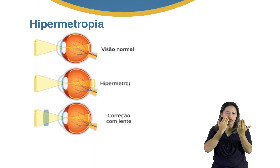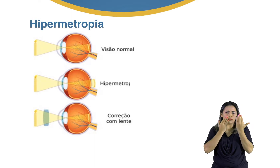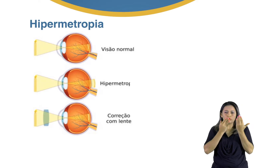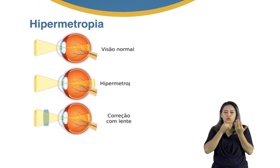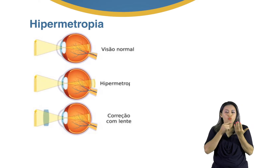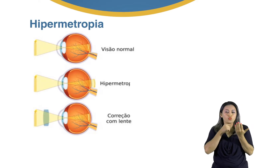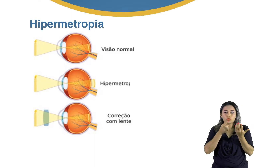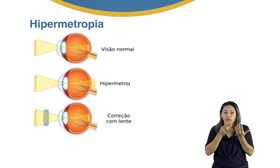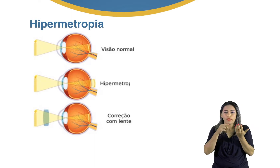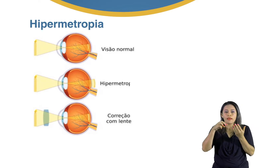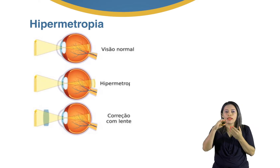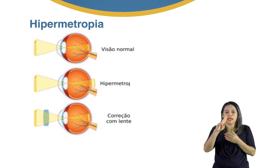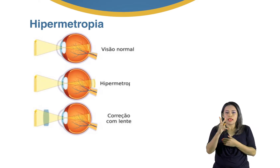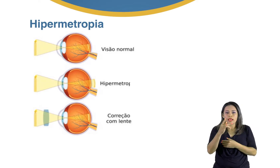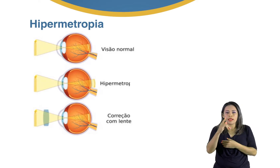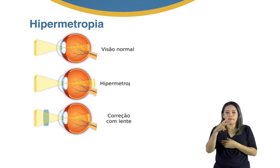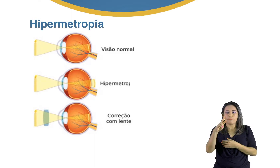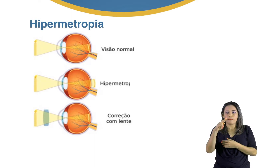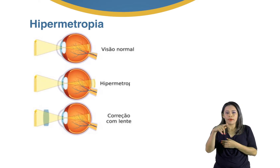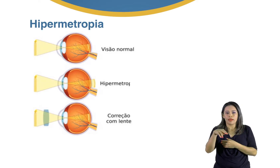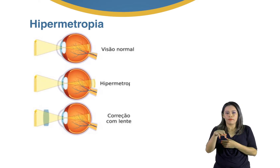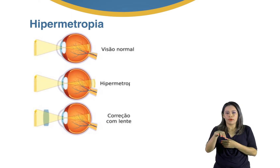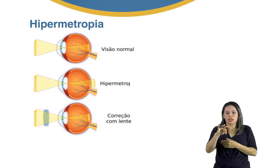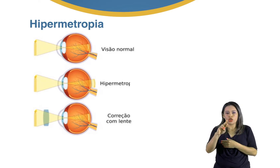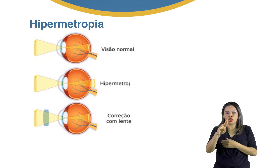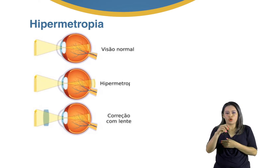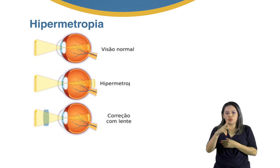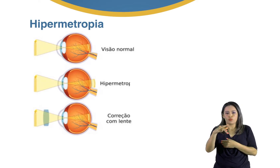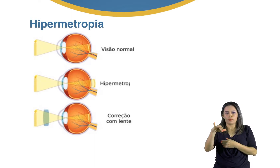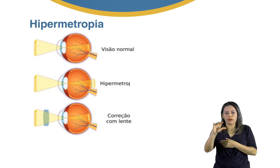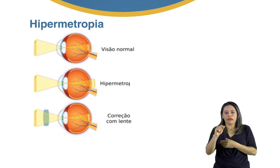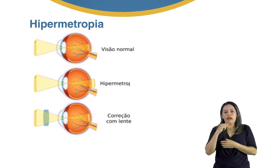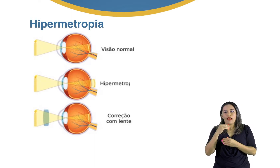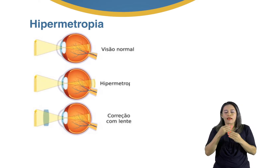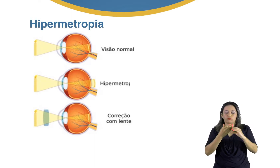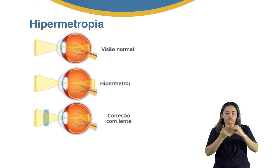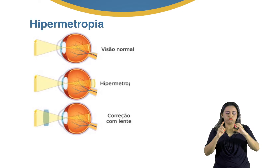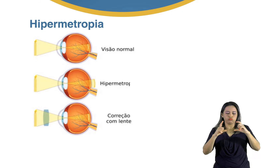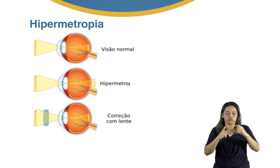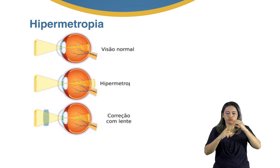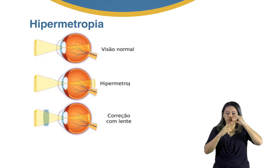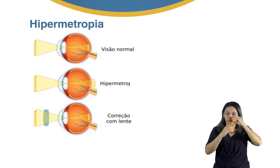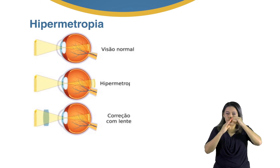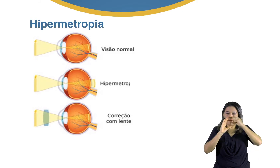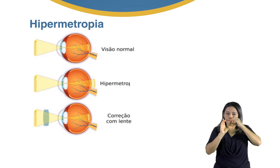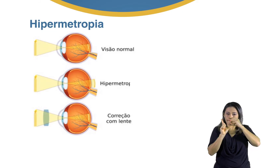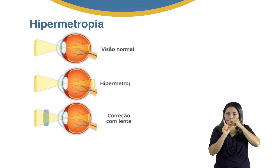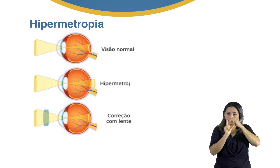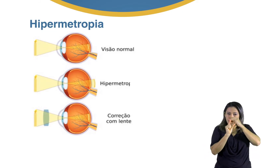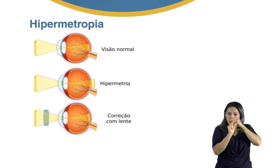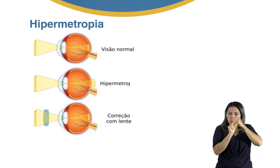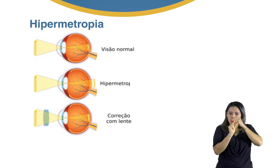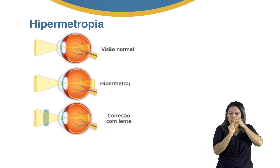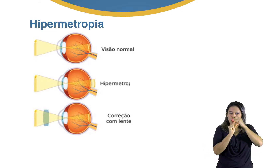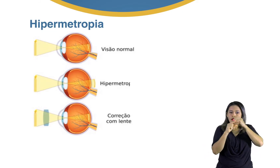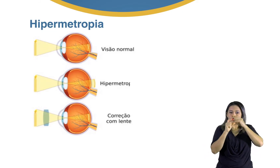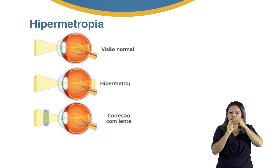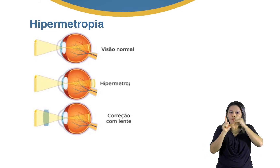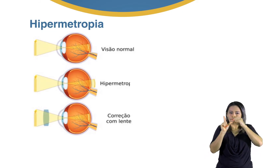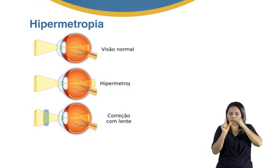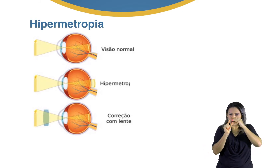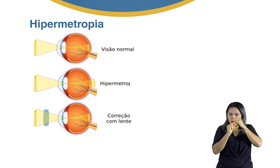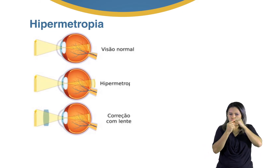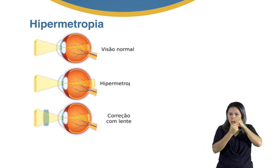hipermetropia. O que é? Já é a diminuição do globo ocular, né? Então, o globo ocular, ele é um pouco